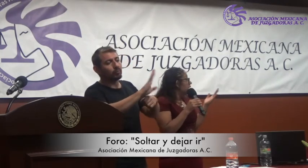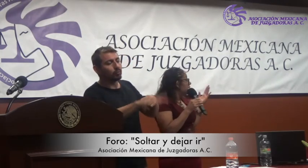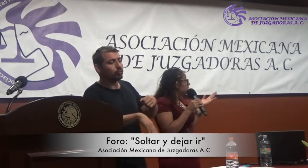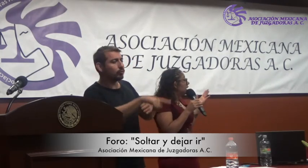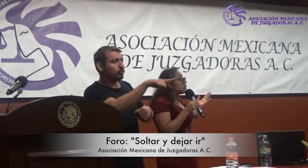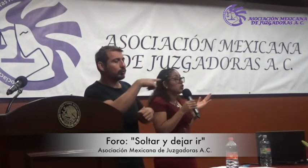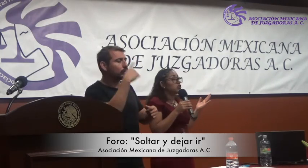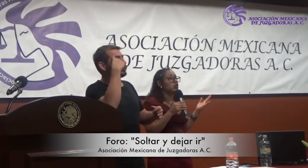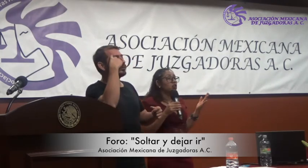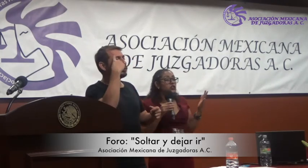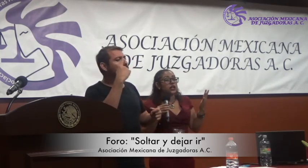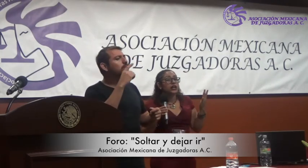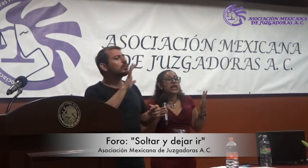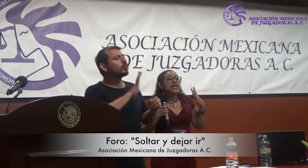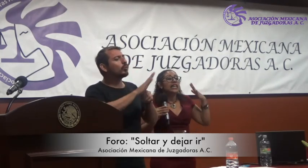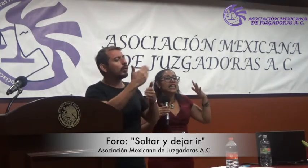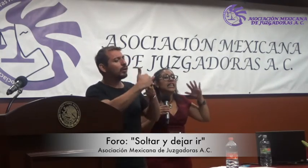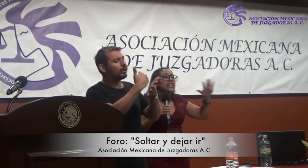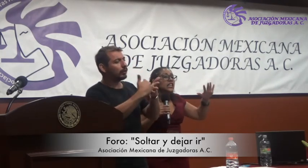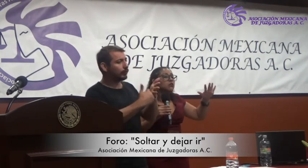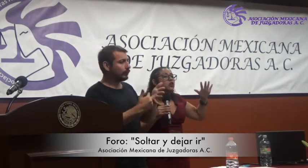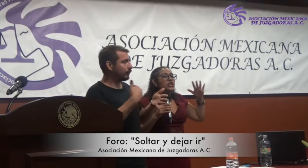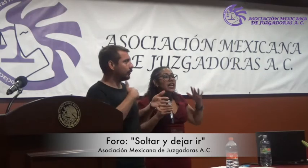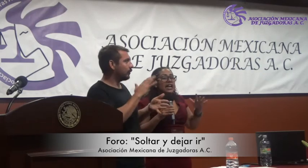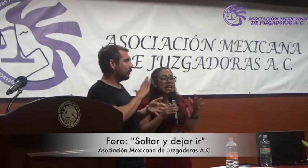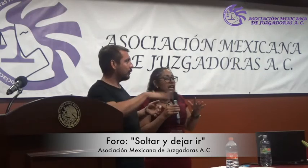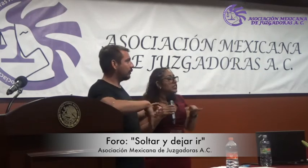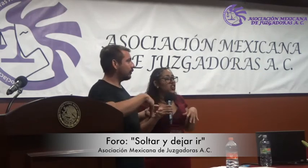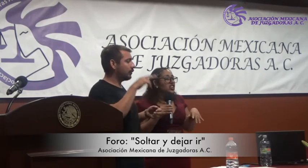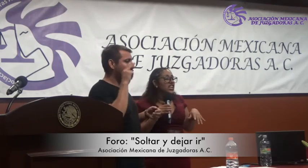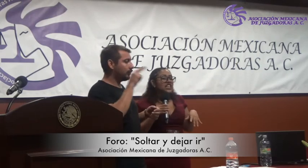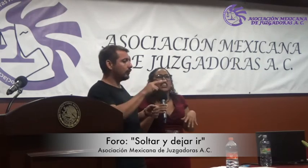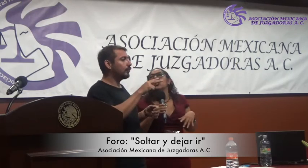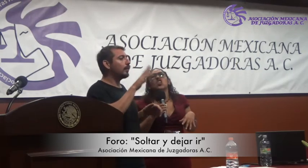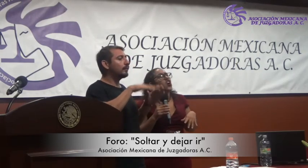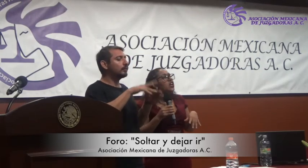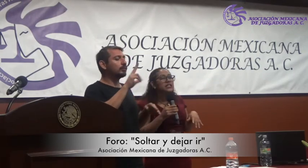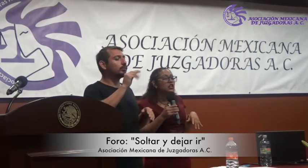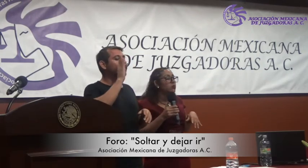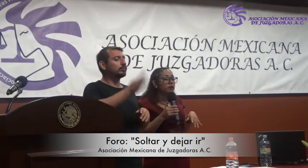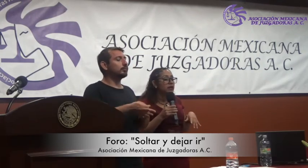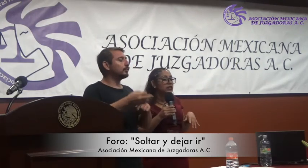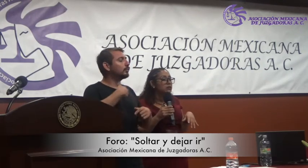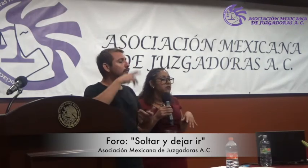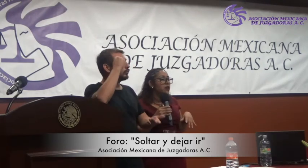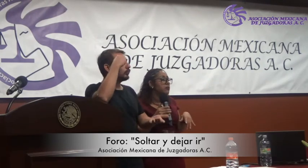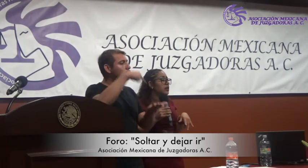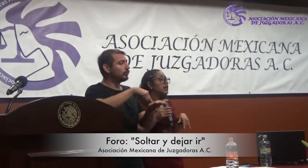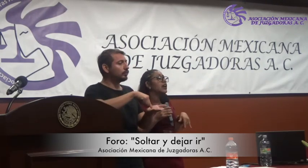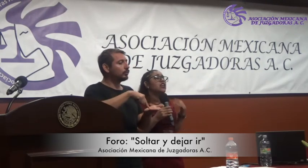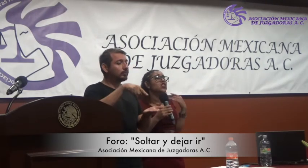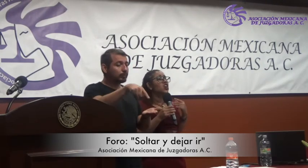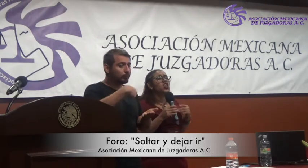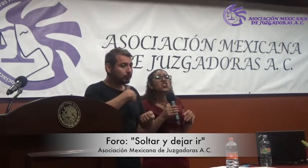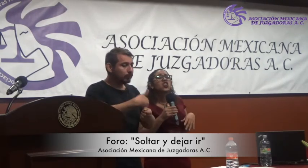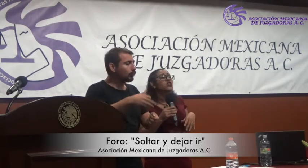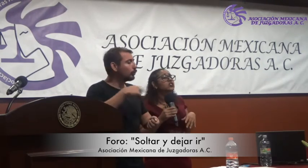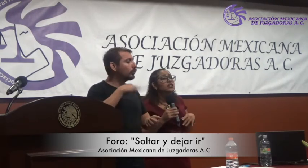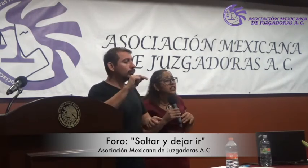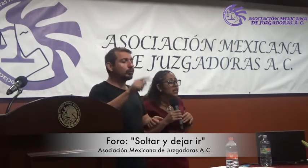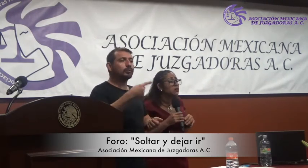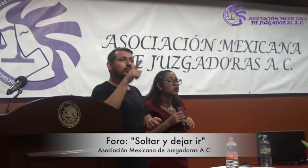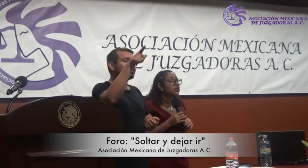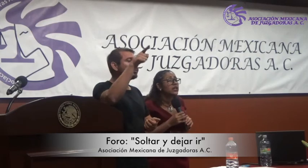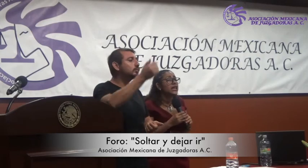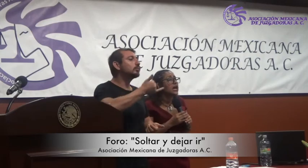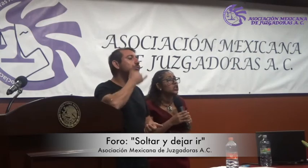termina siéndonos dolorosa. Y ya dijimos la negación y el decir, no, ese no puede ser mi familia, no, doctor,